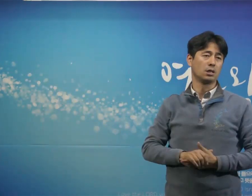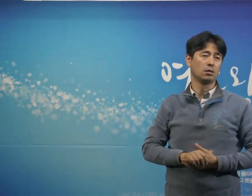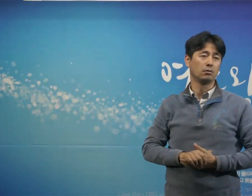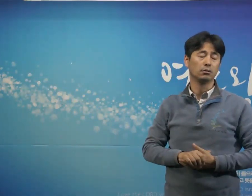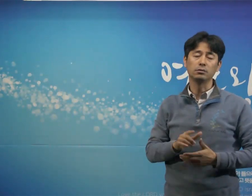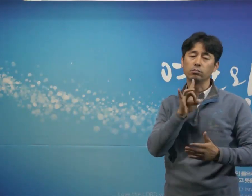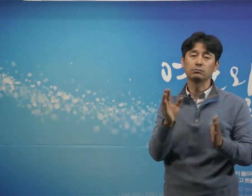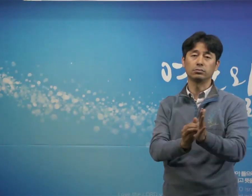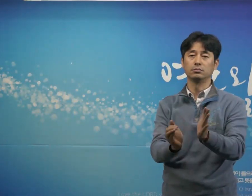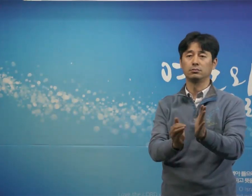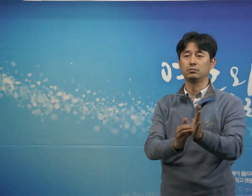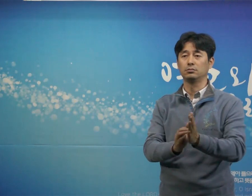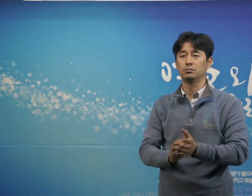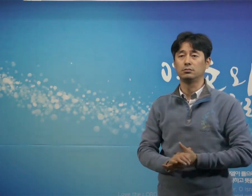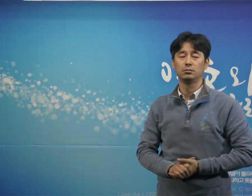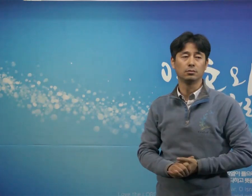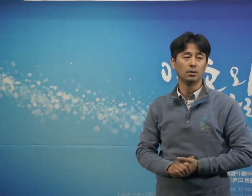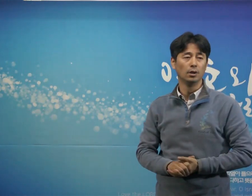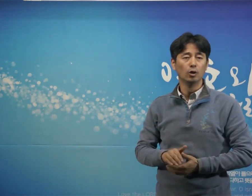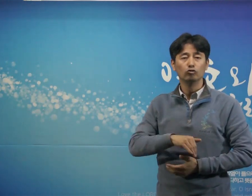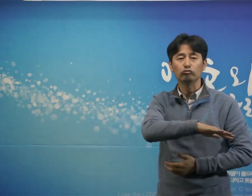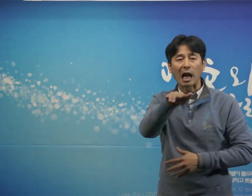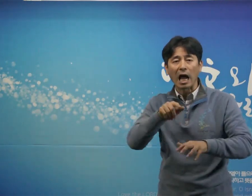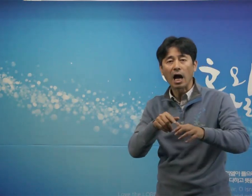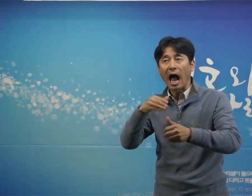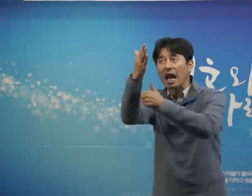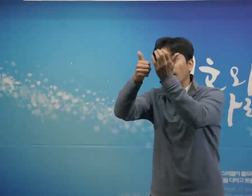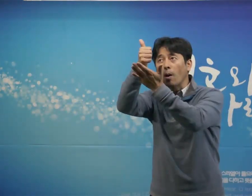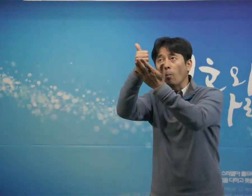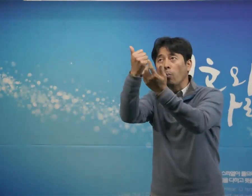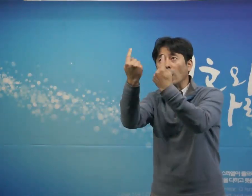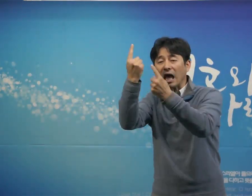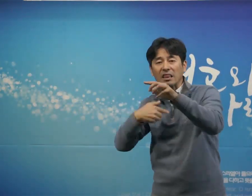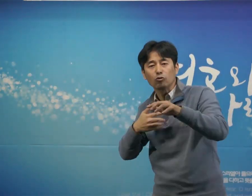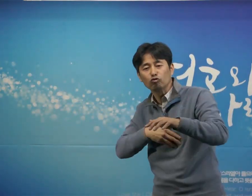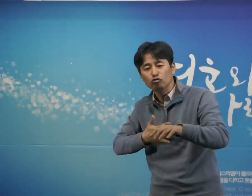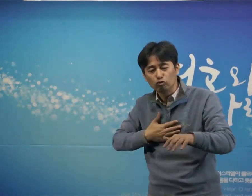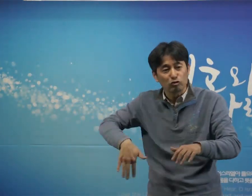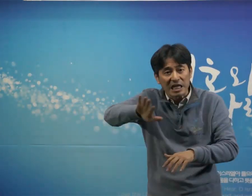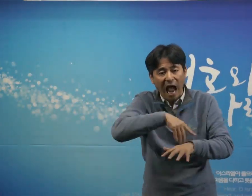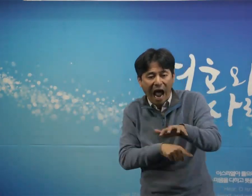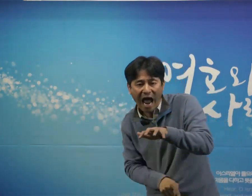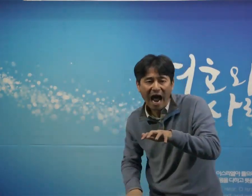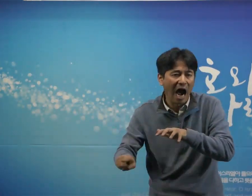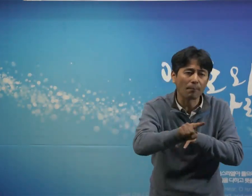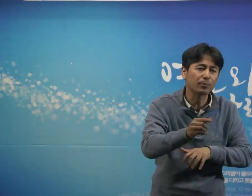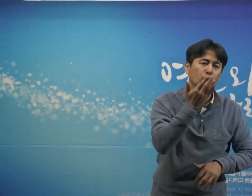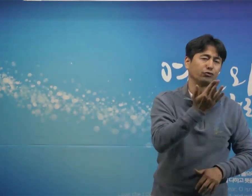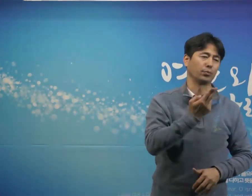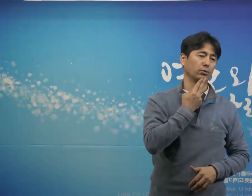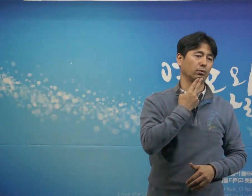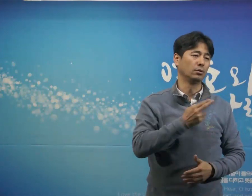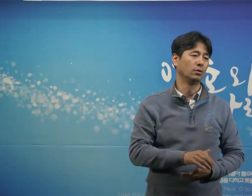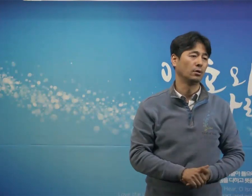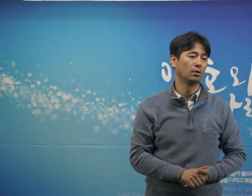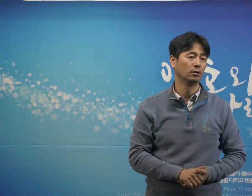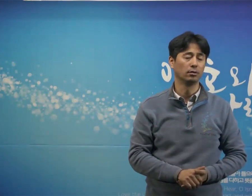라고 우리가 주님을 붙잡는 행위가 필요합니다. 우리가 하나님보다 앞서서 행해 나아갈 수